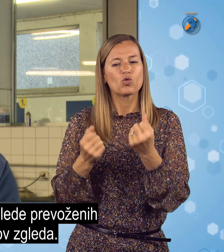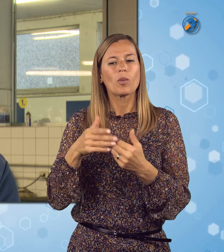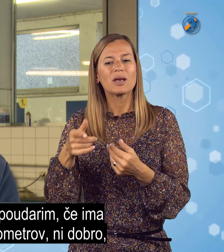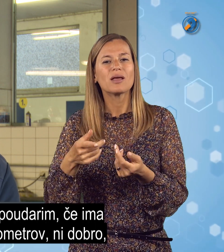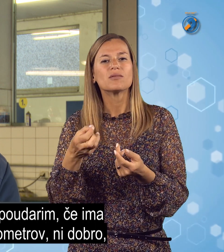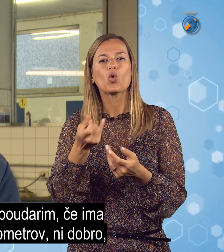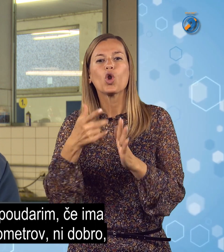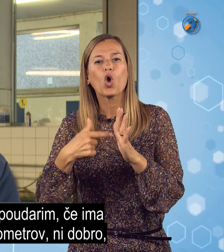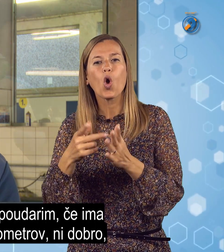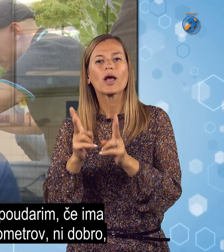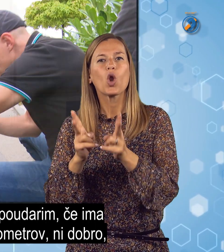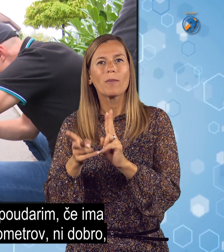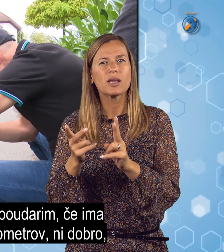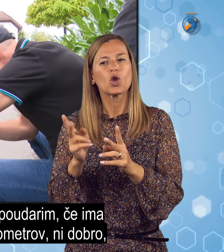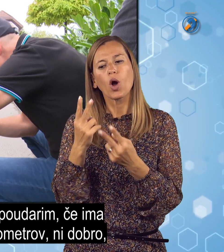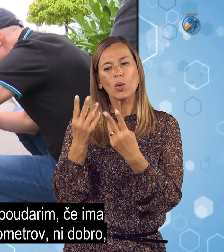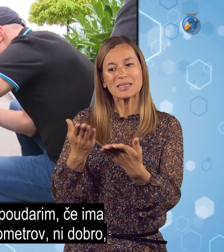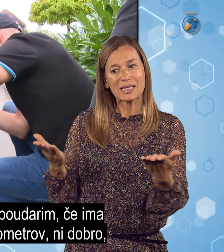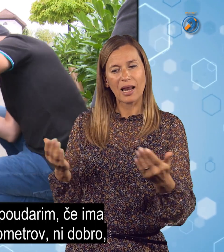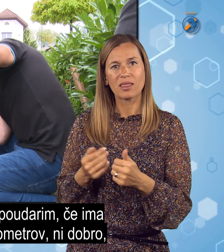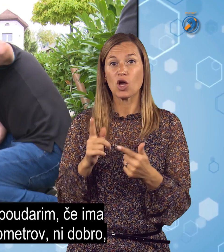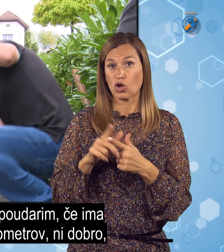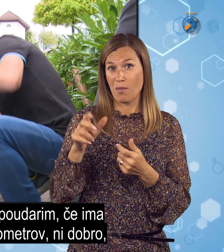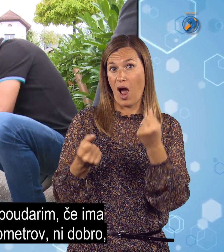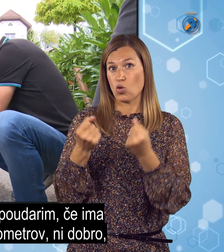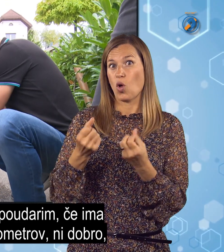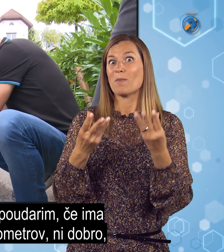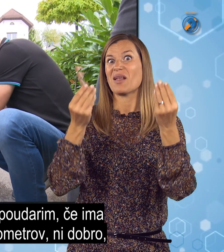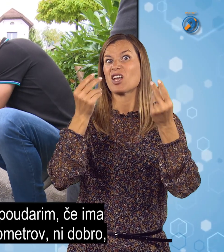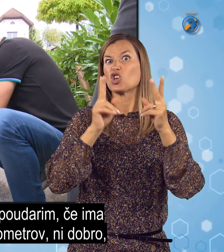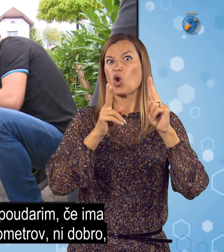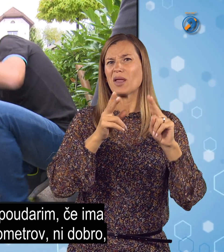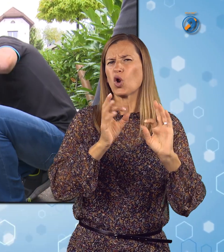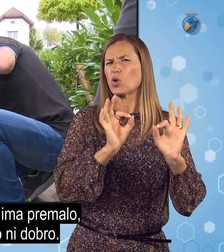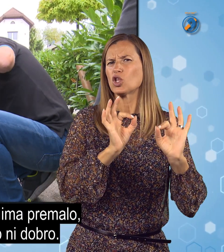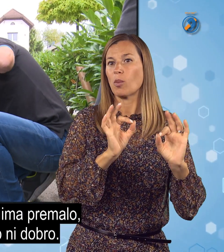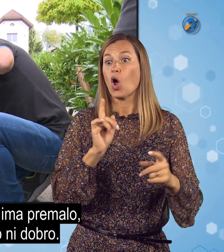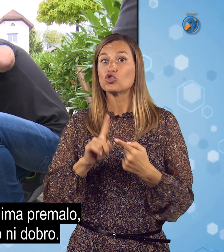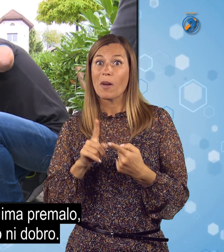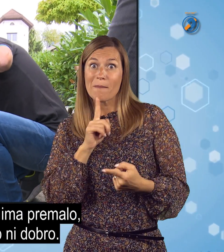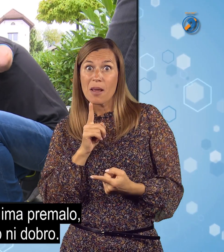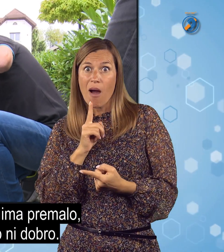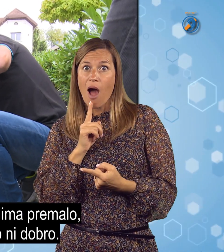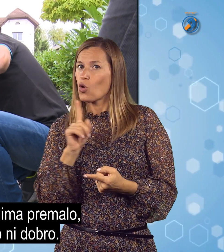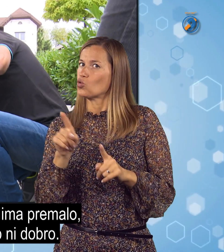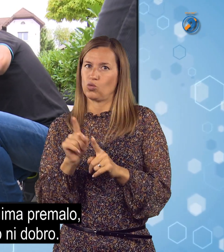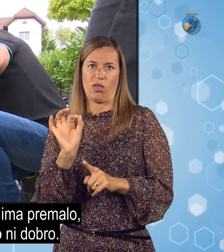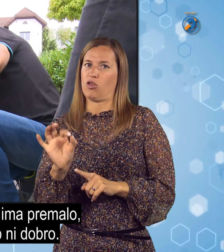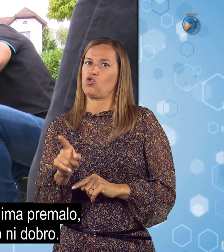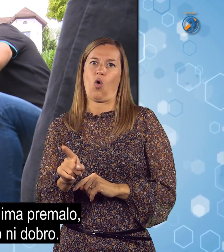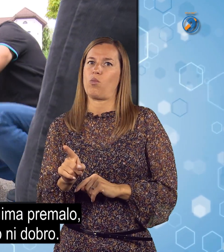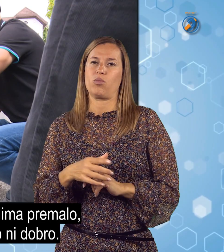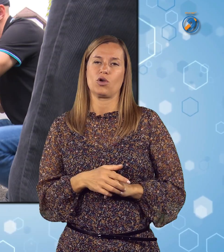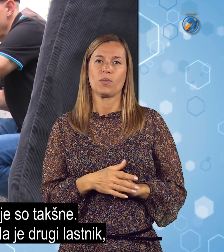izgleda. Jaz večkrat rad poudarim, če ima vozilo preveč kilometrov, ni dobro, pa če tudi jih ima premalo, prav tako ni